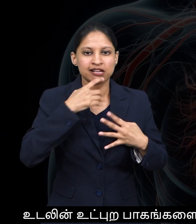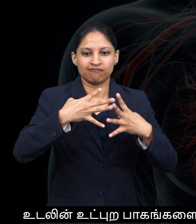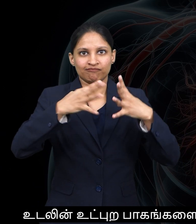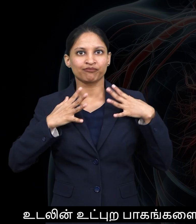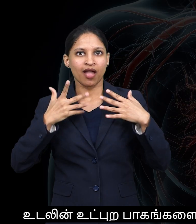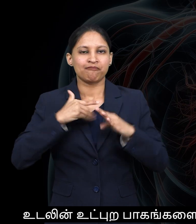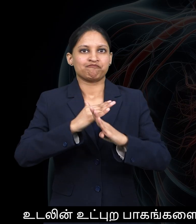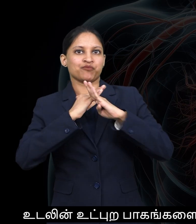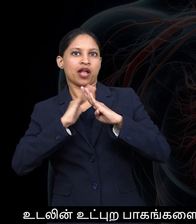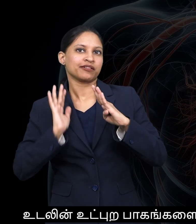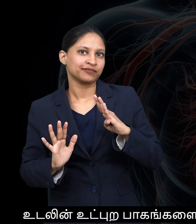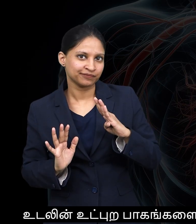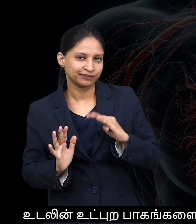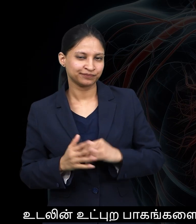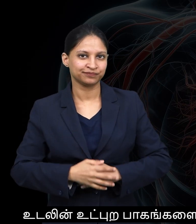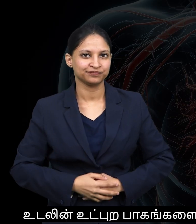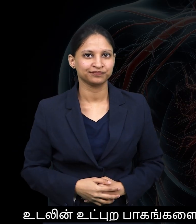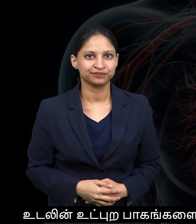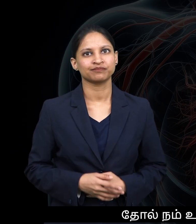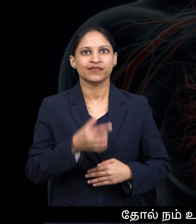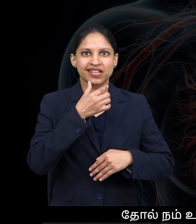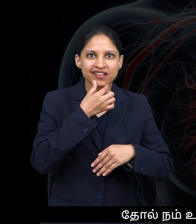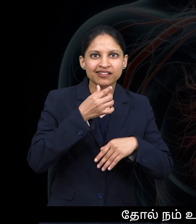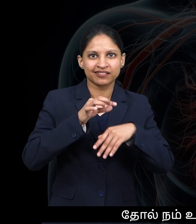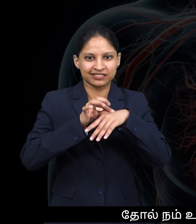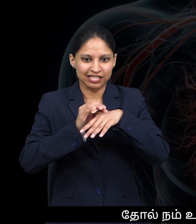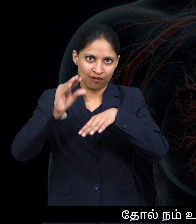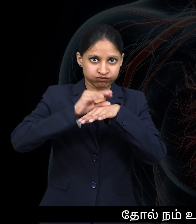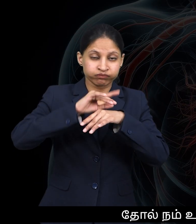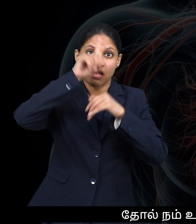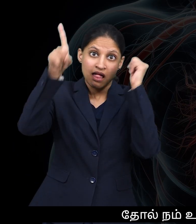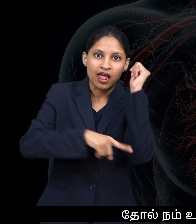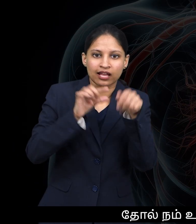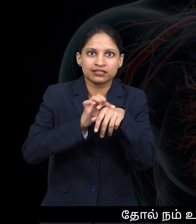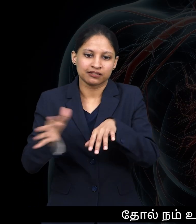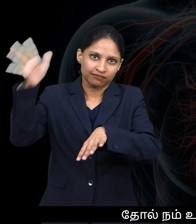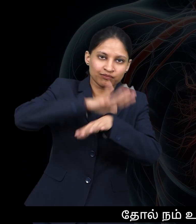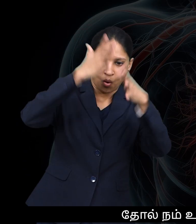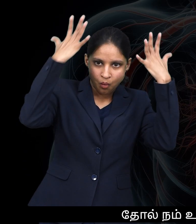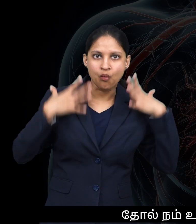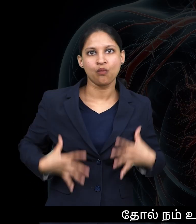பாதுகாக்க எலும்புகள் உதவுகின்றன. தோல் நம் உடலை பாதுகாக்கிறது.